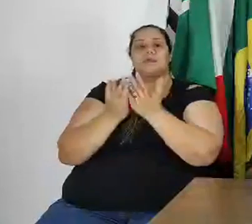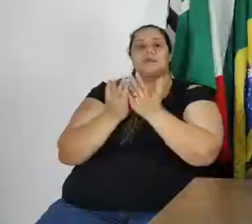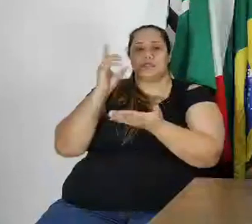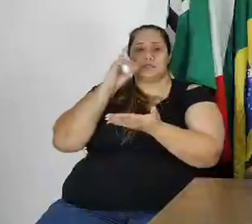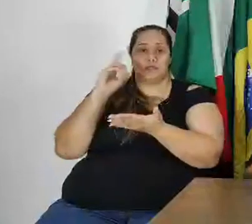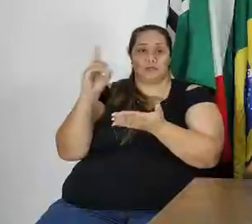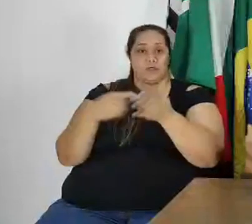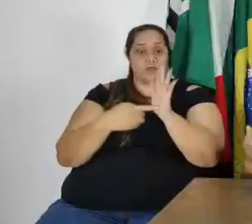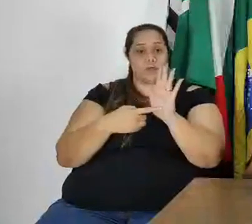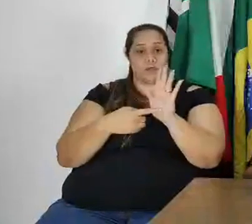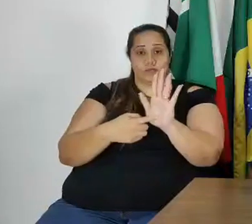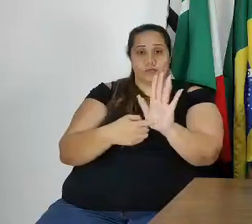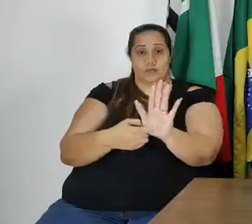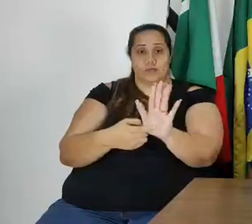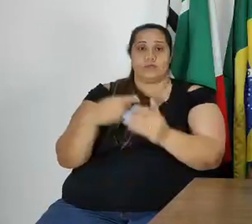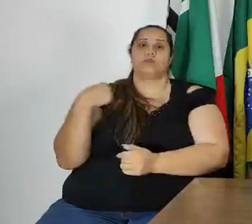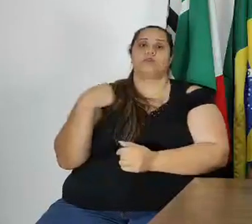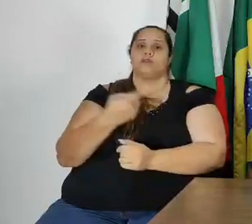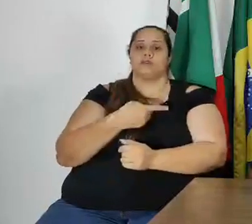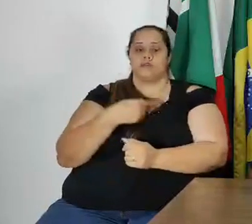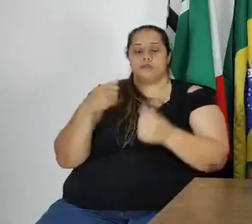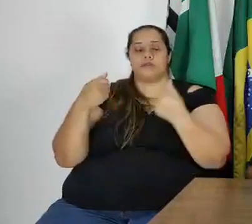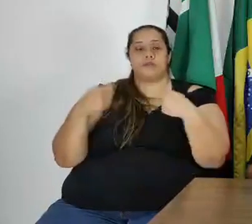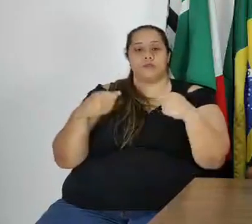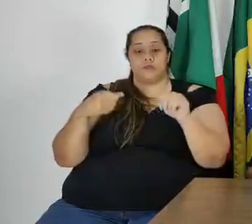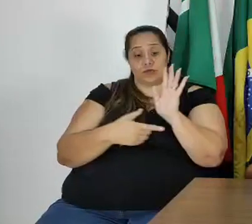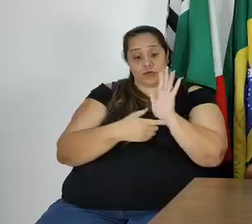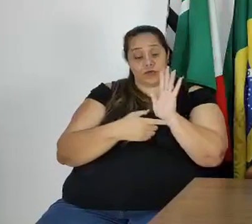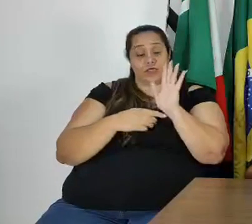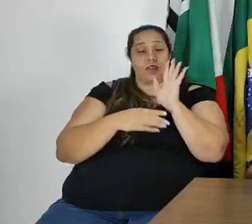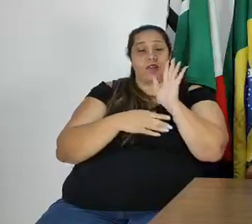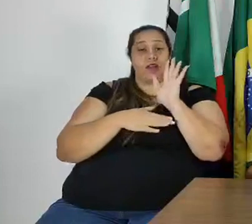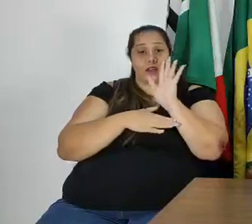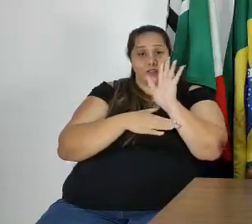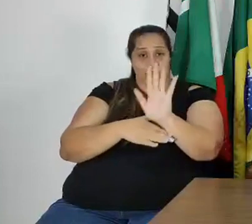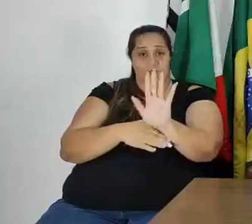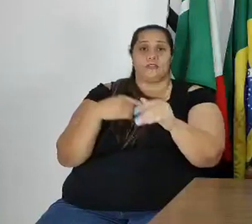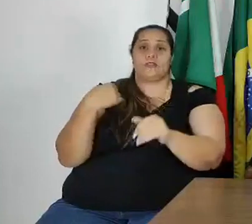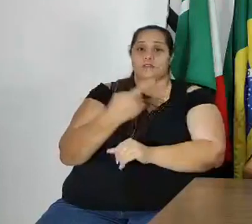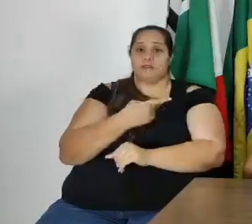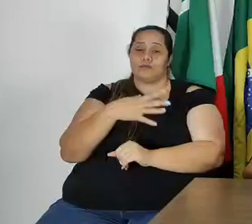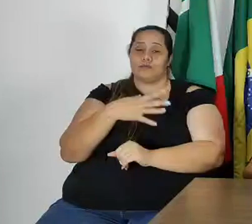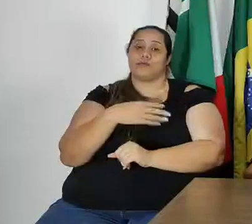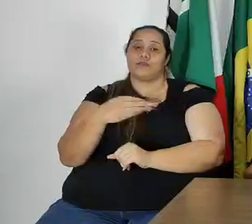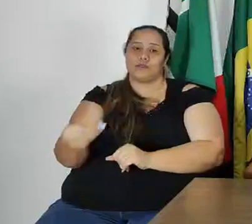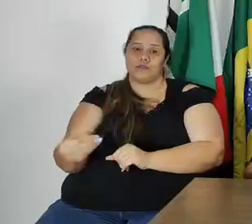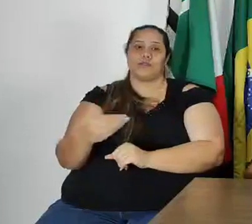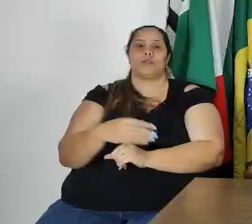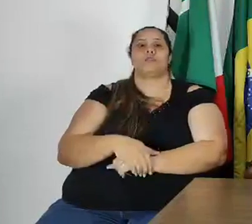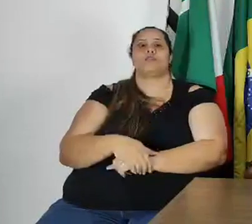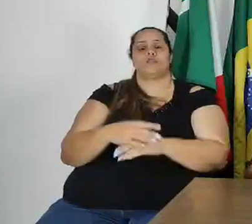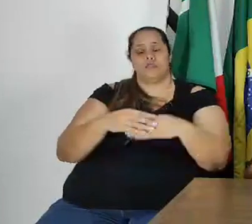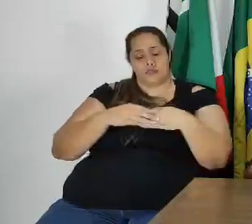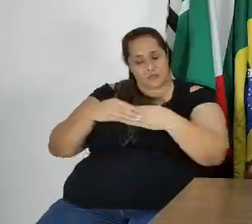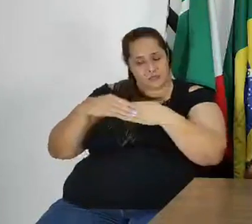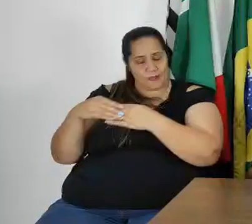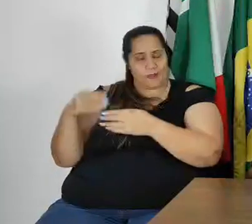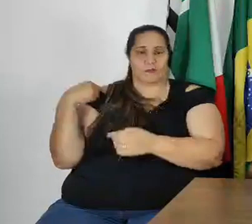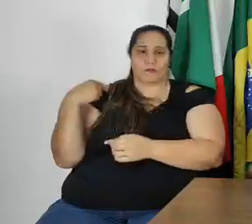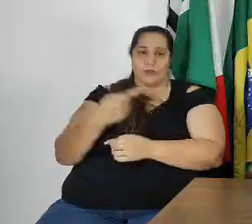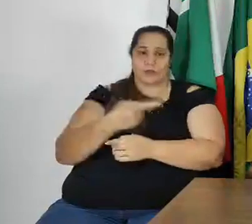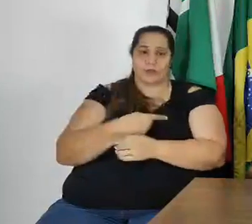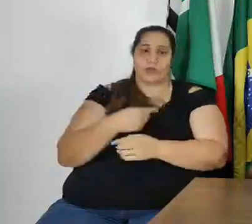que a gente tem que direcionar eles, que a gente tem que mostrar o que é uma disciplina, mostrar para eles,